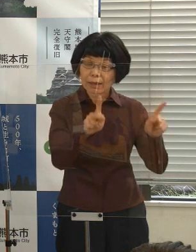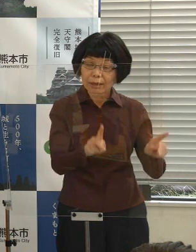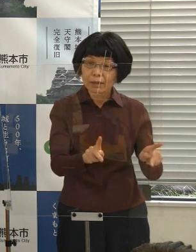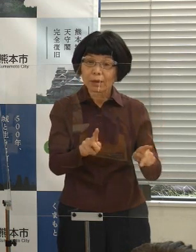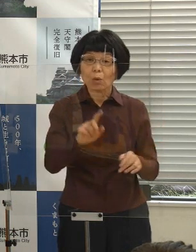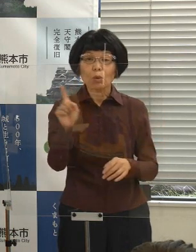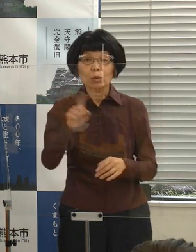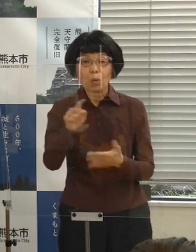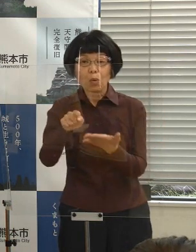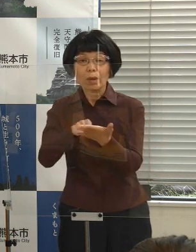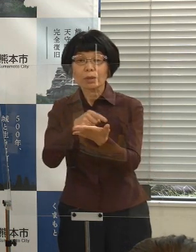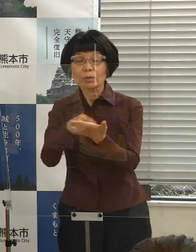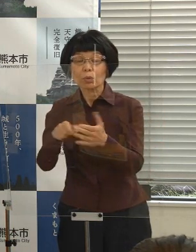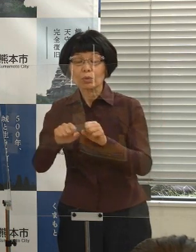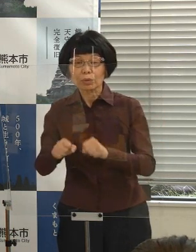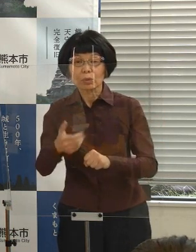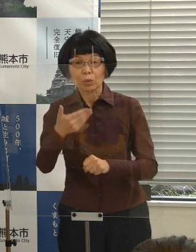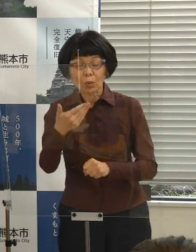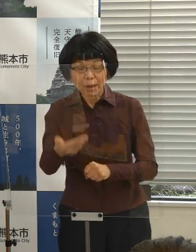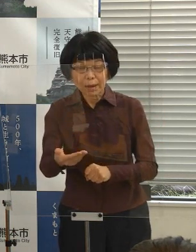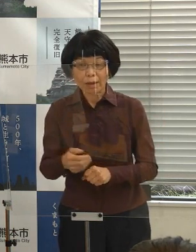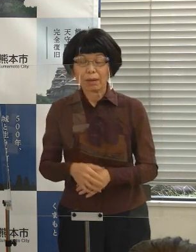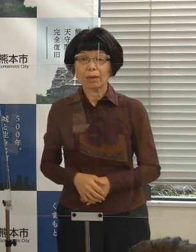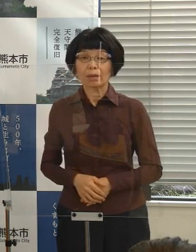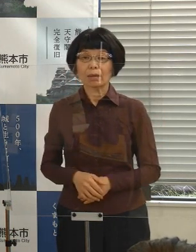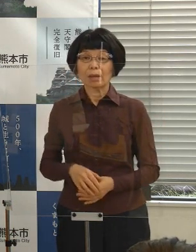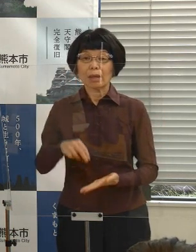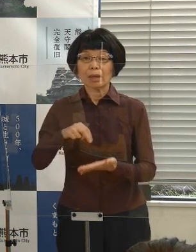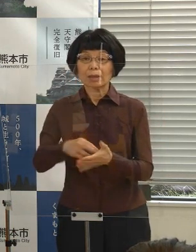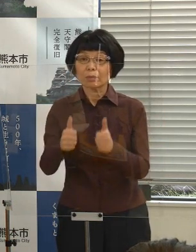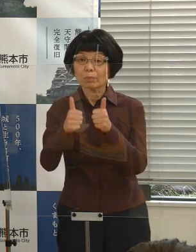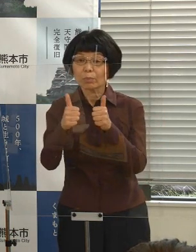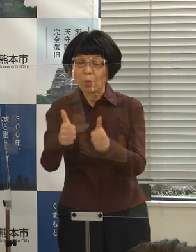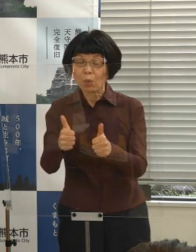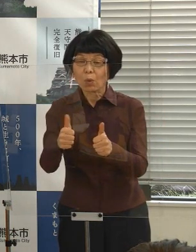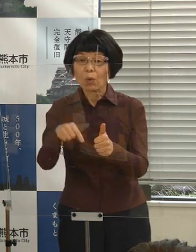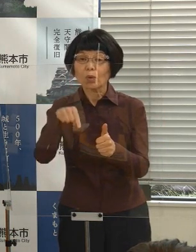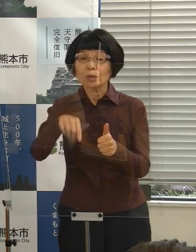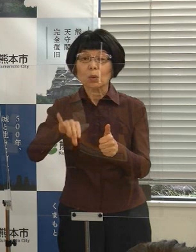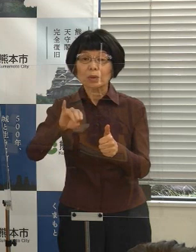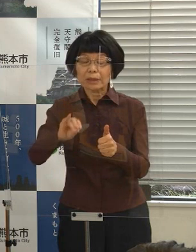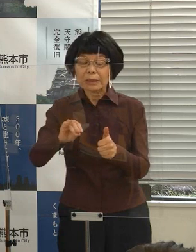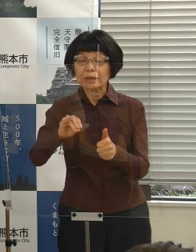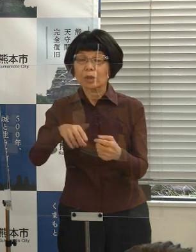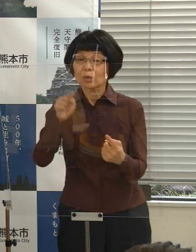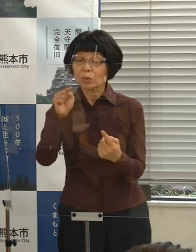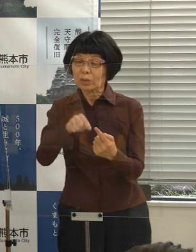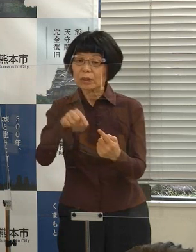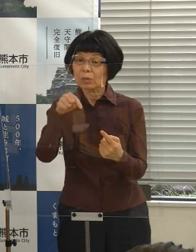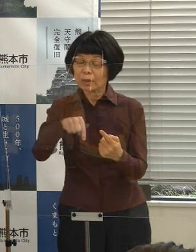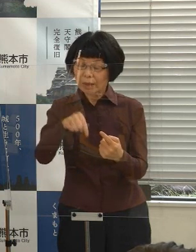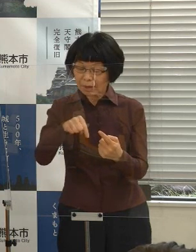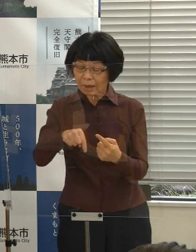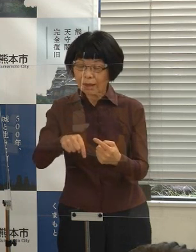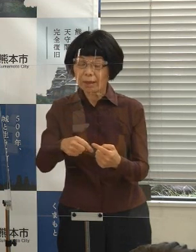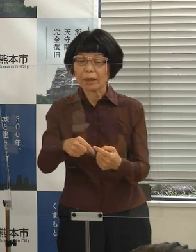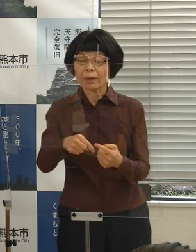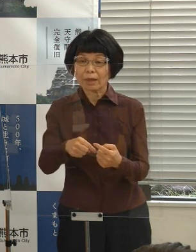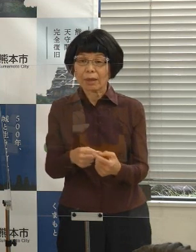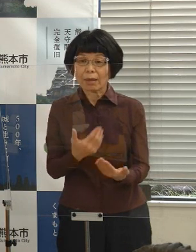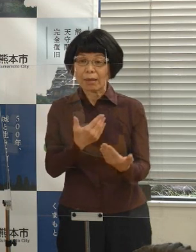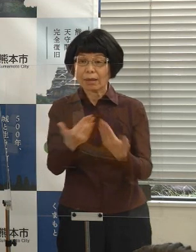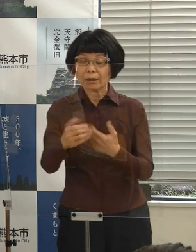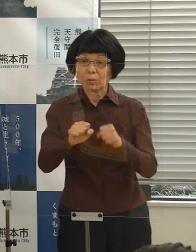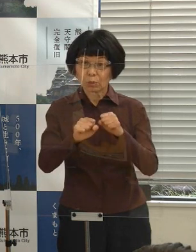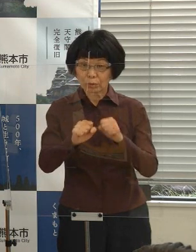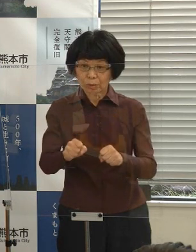するのか、これは立法措置でですね、きちっとできる部分については明確にする必要があるというふうに思いますので、国政を担う皆